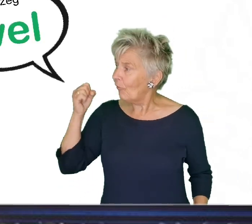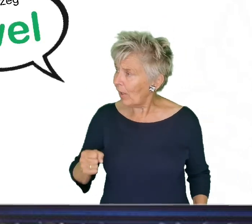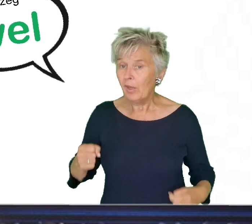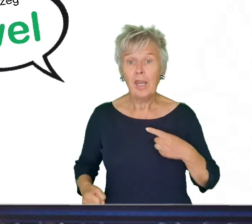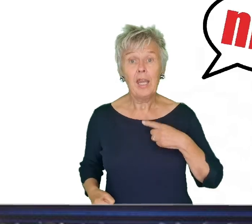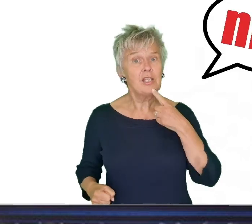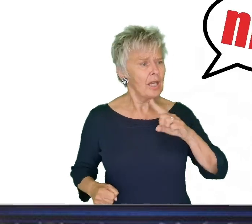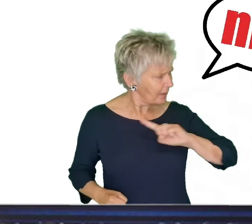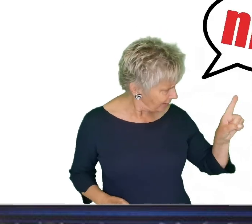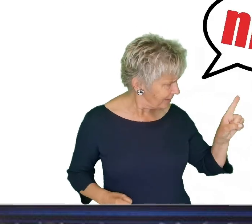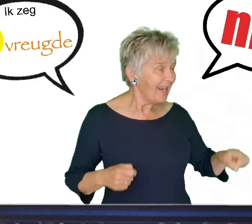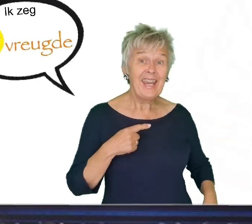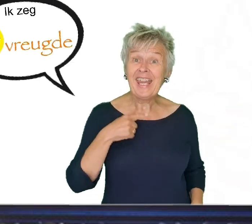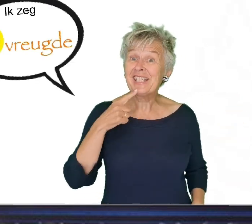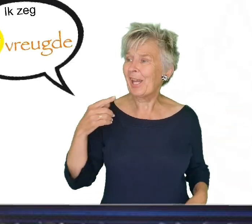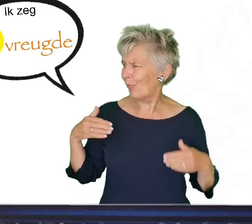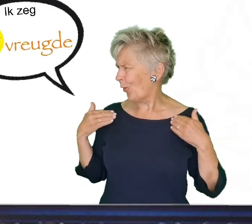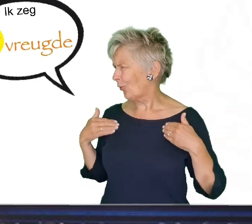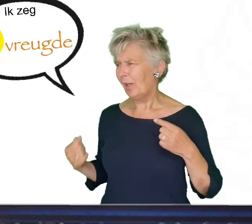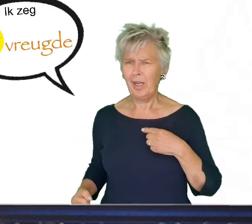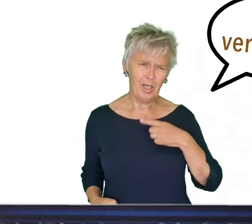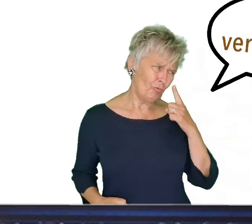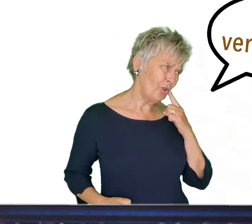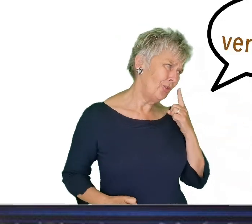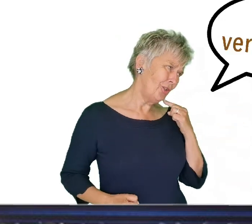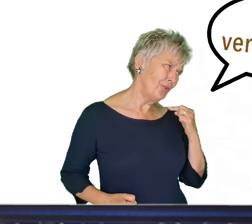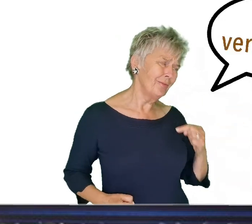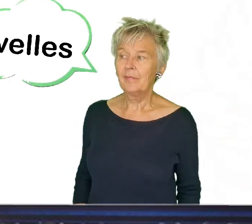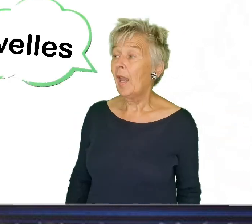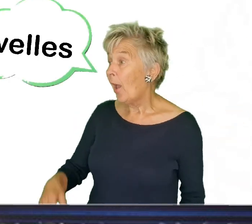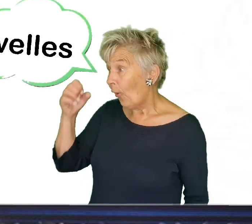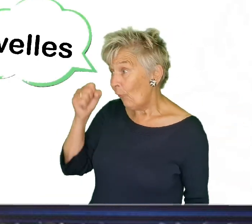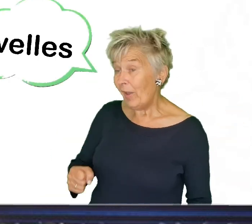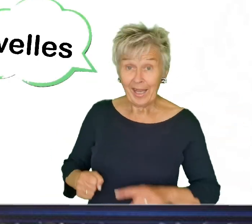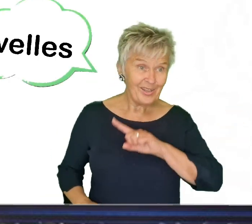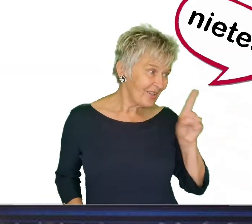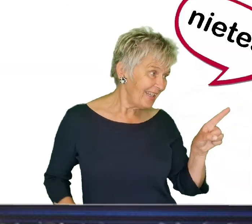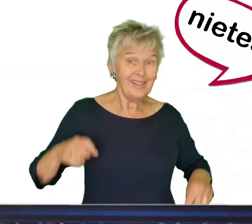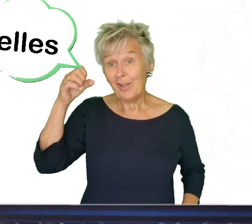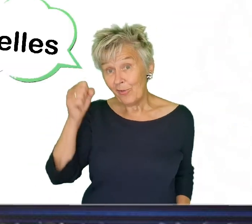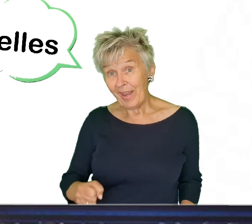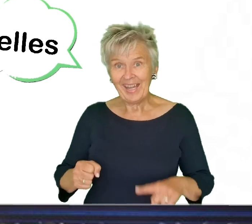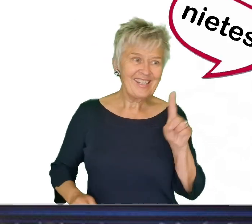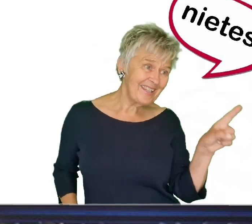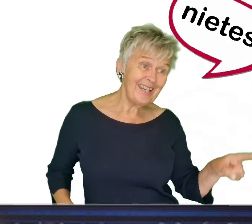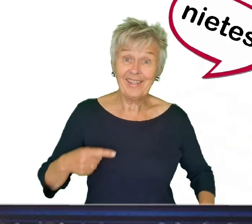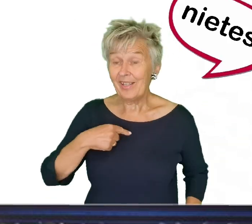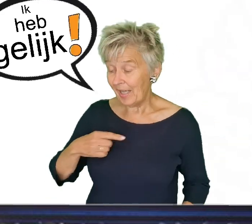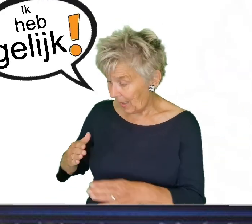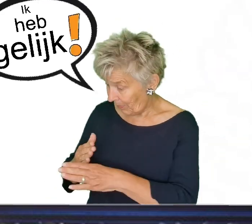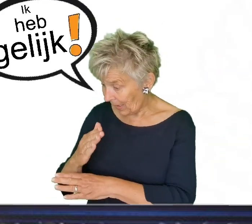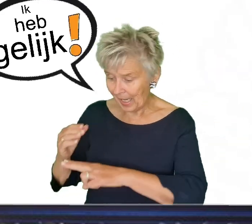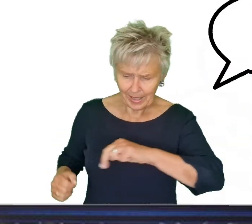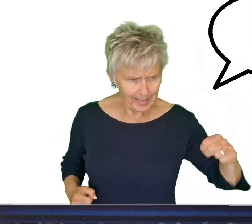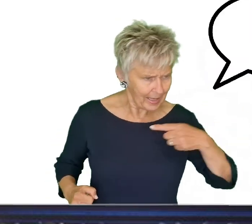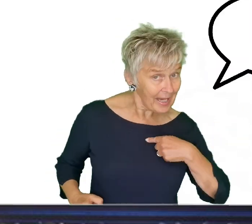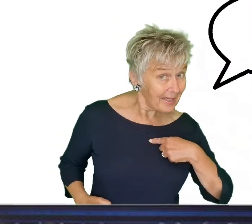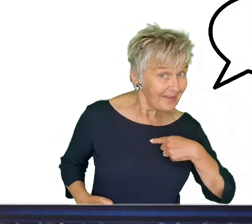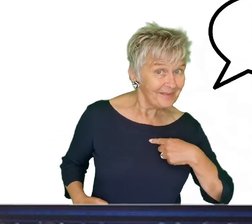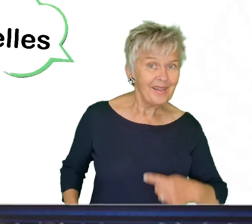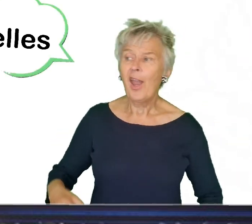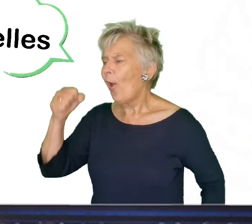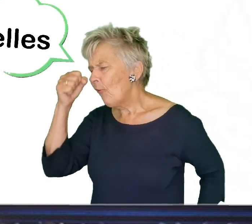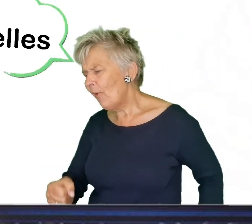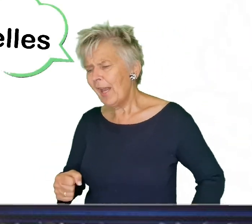Ik zeg wel. Ik zeg niet. Ik zeg vreugde. Ik verdriet. Wel eens. Niet eens. Wel eens. Niet eens. Ik heb gelijk. Nee,